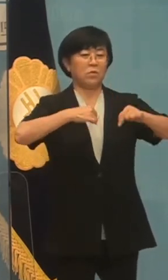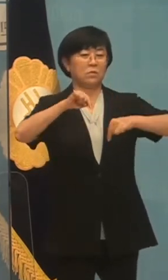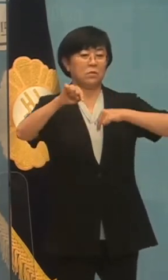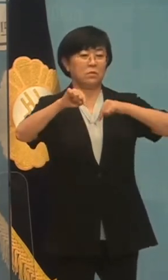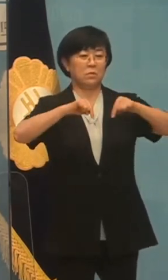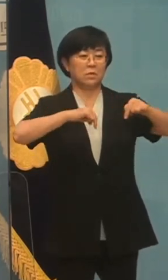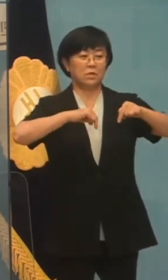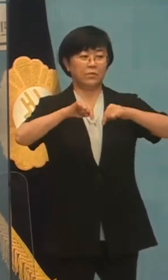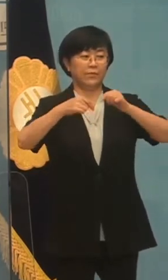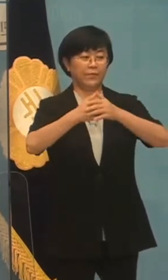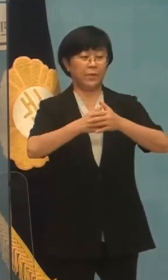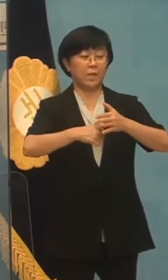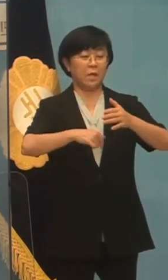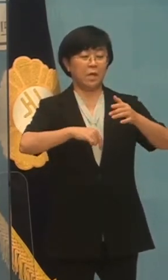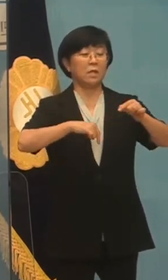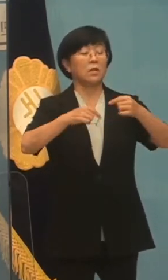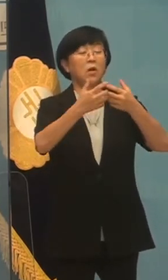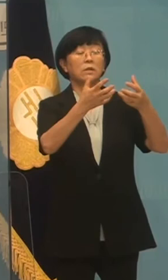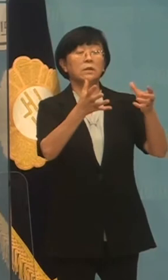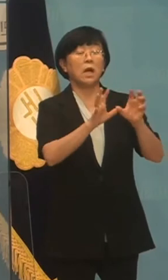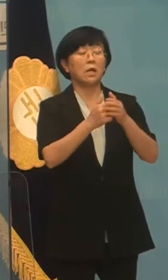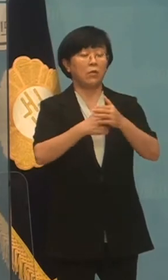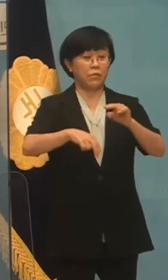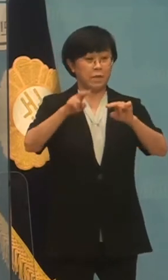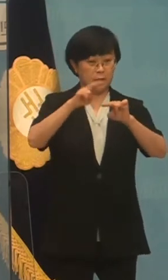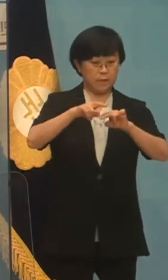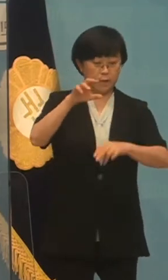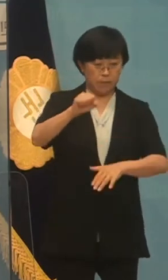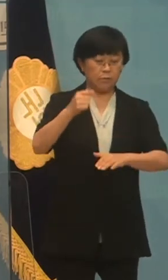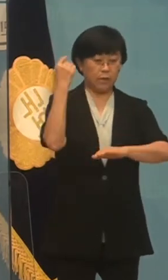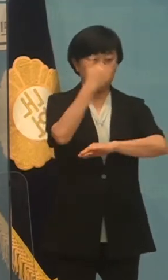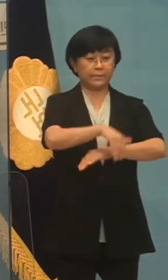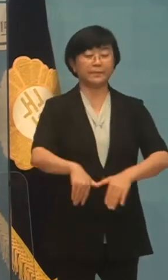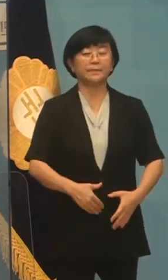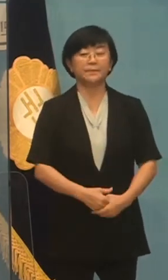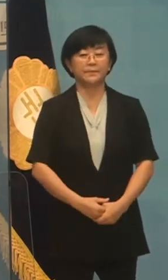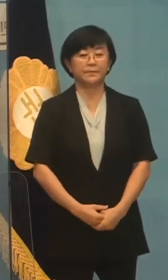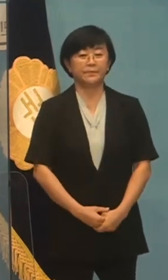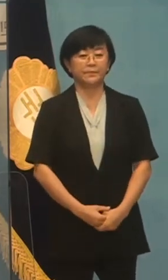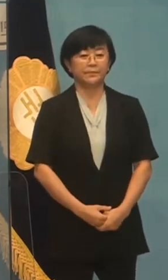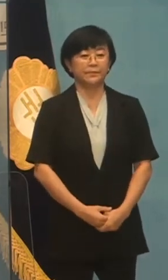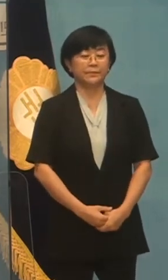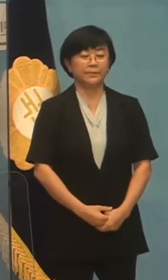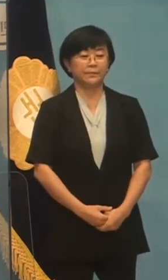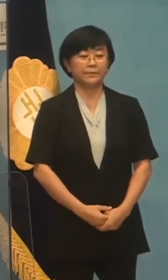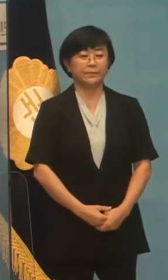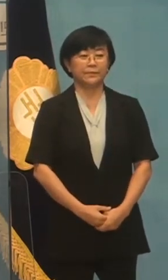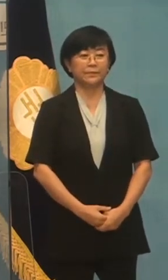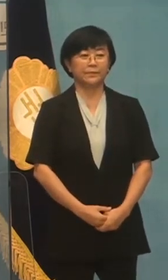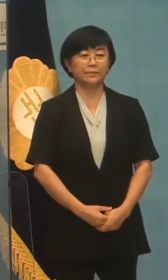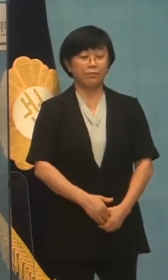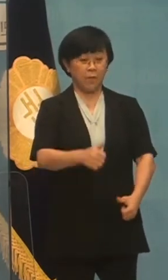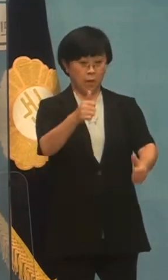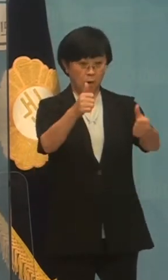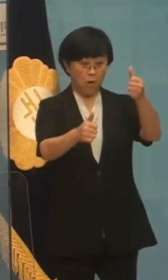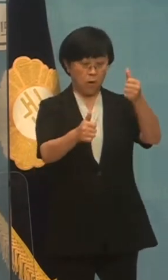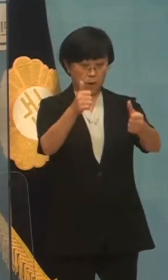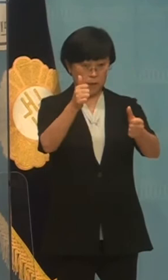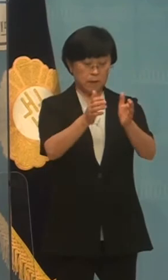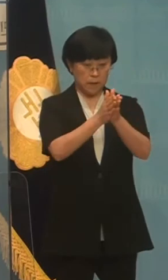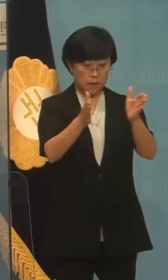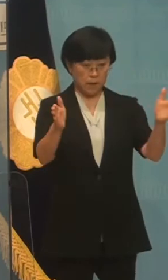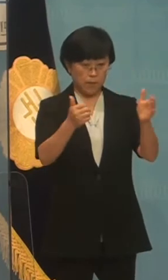노선으로 대한정당의 지위를 확보해 나갈 것입니다. 본격적인 경선 레이스를